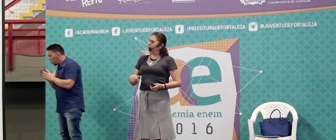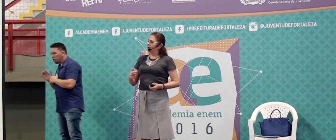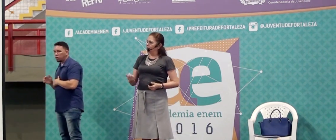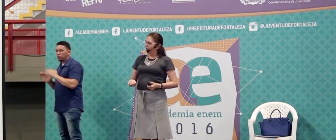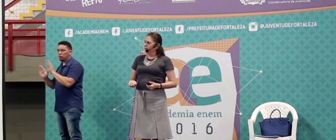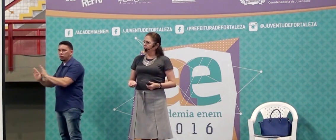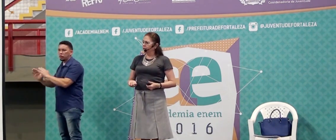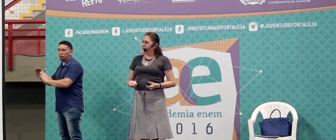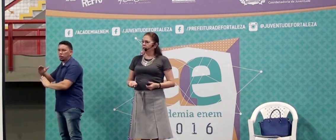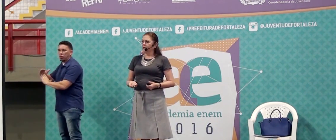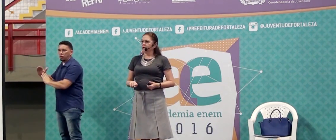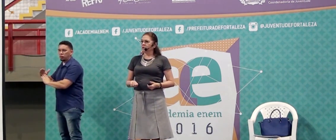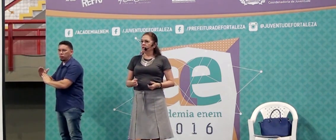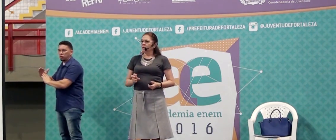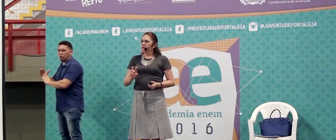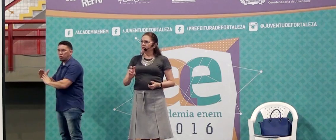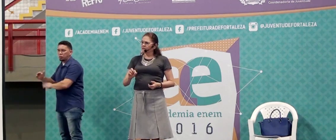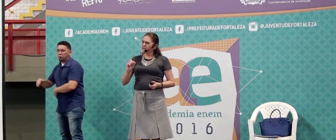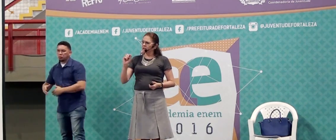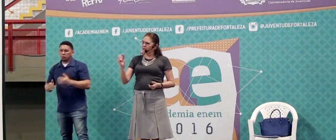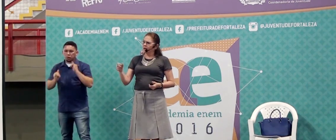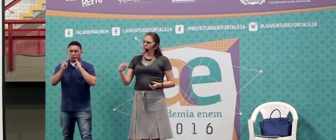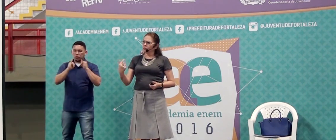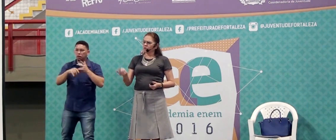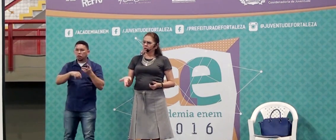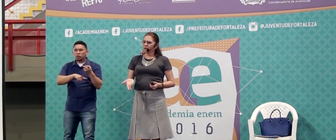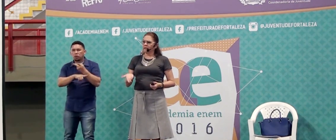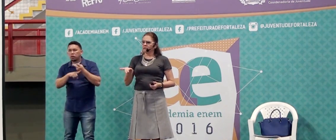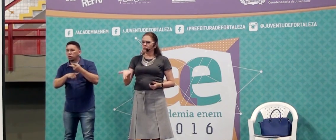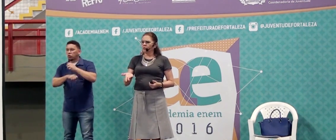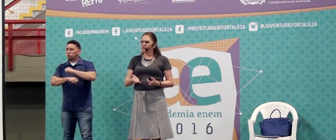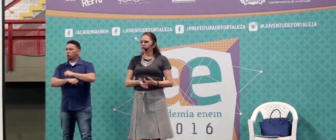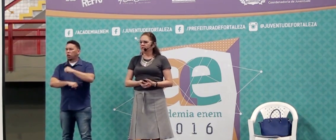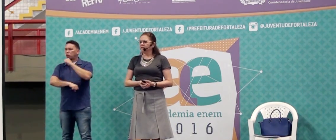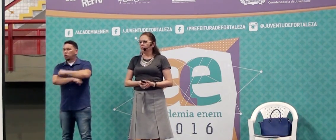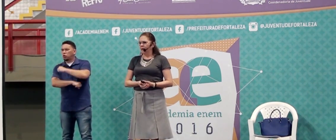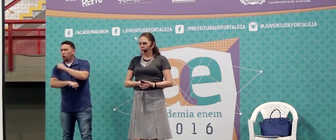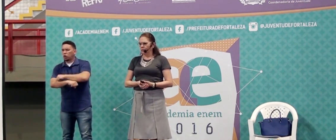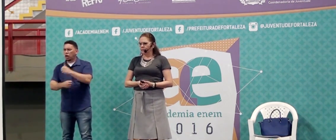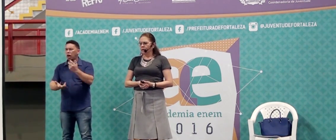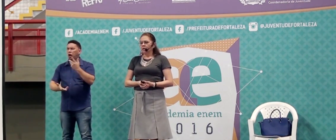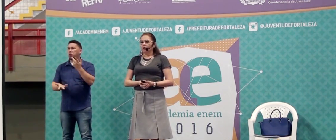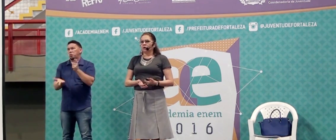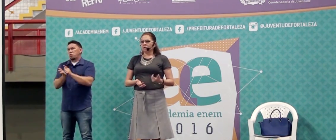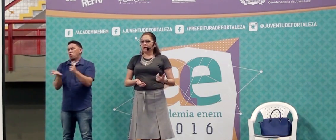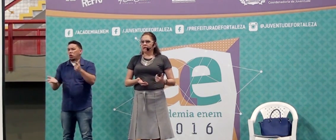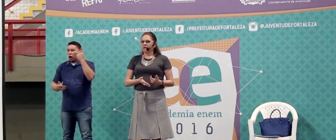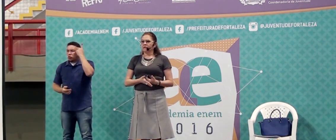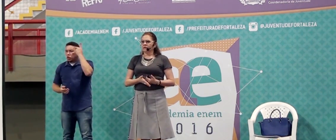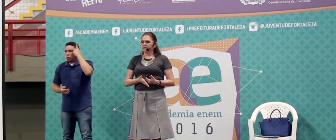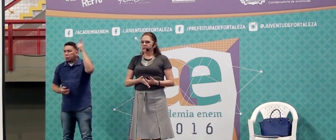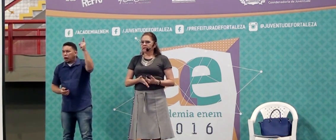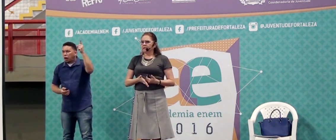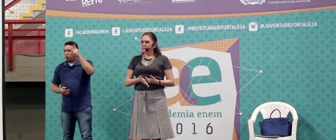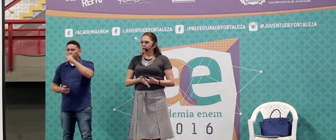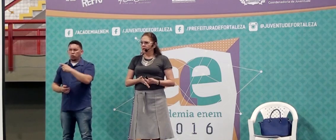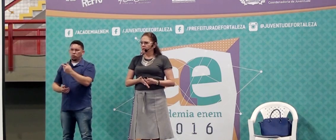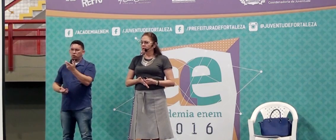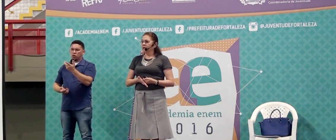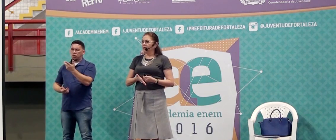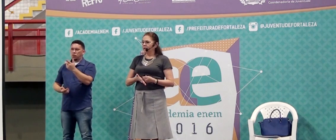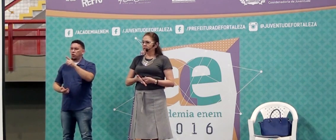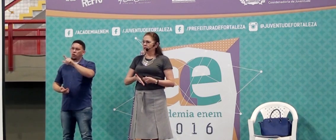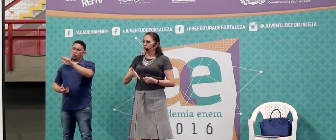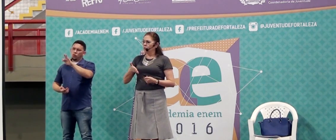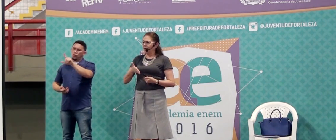possa entrar na internet e visitar alguns jornais como Folha de São Paulo. Gostaria que vocês